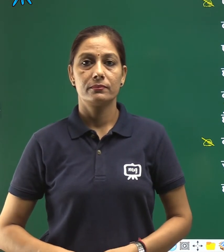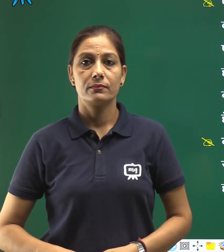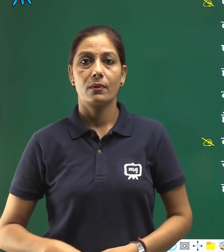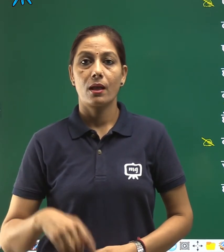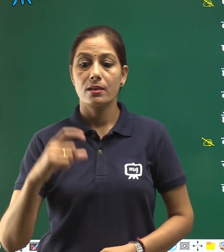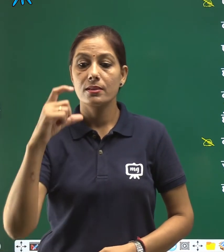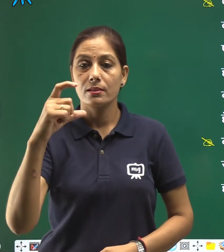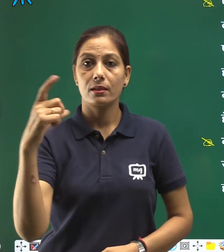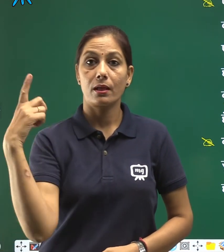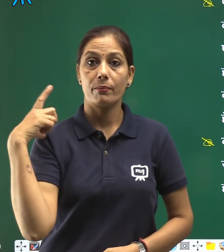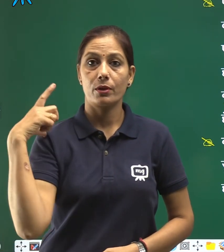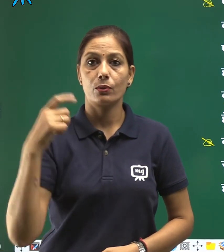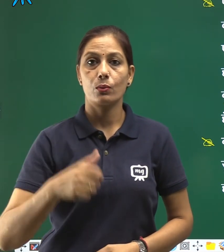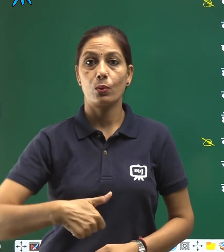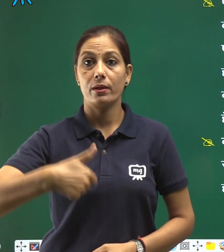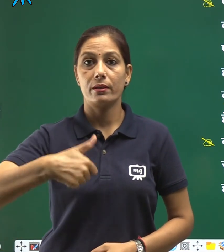कैप्टन को